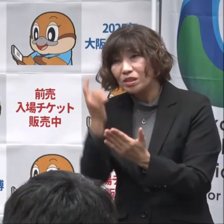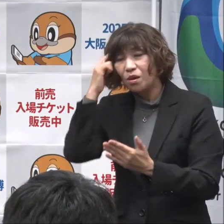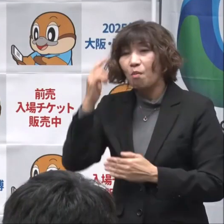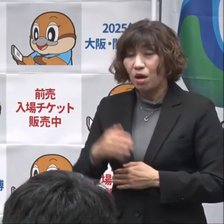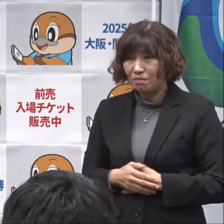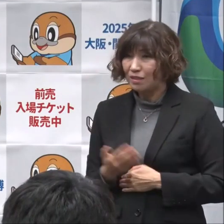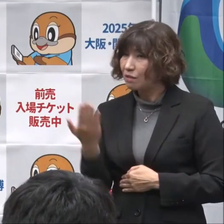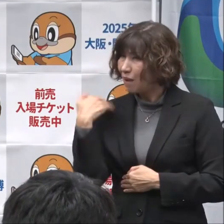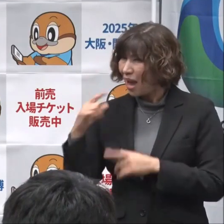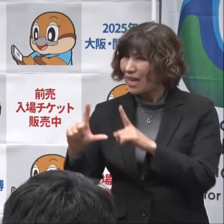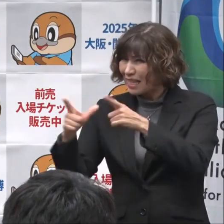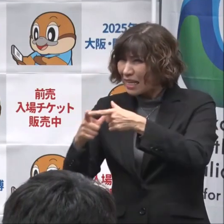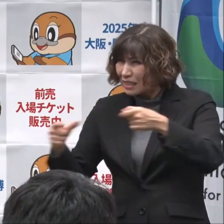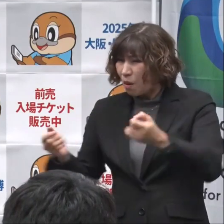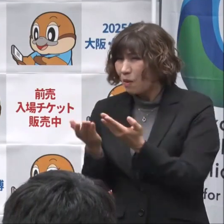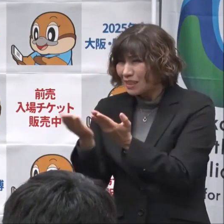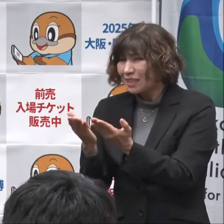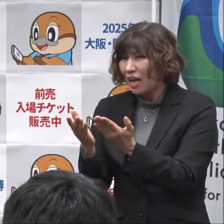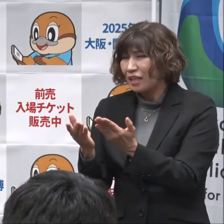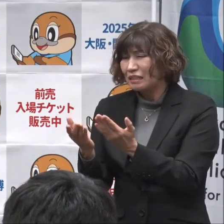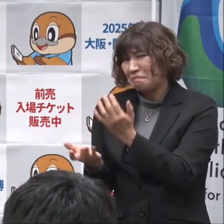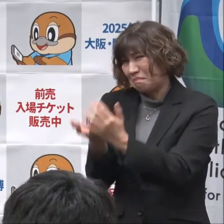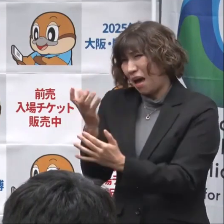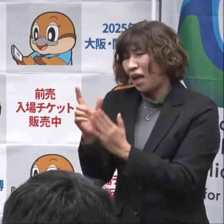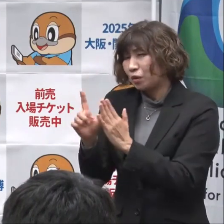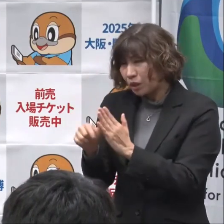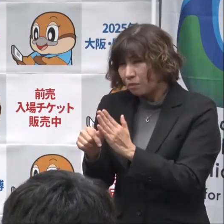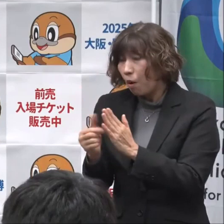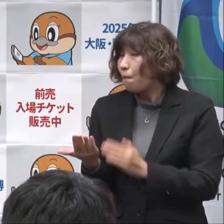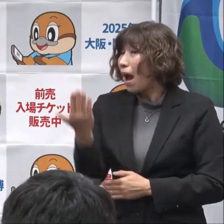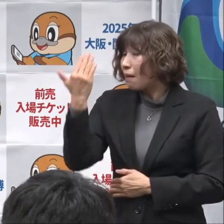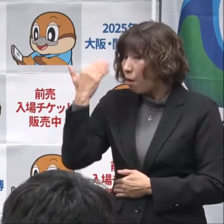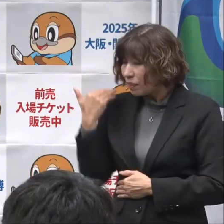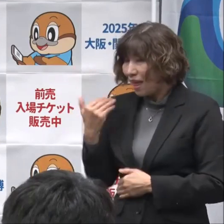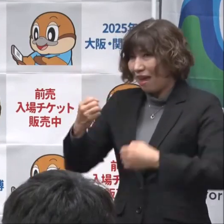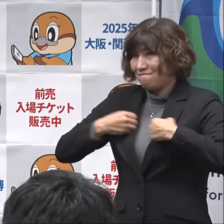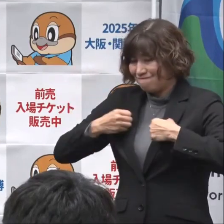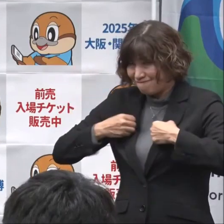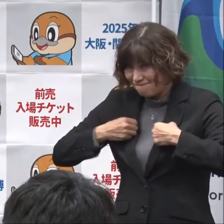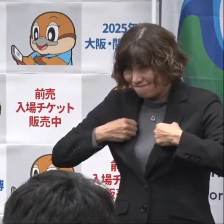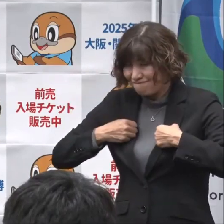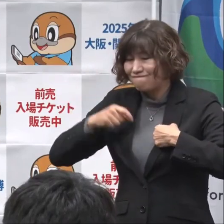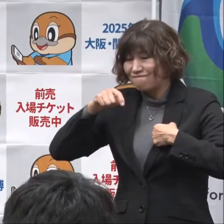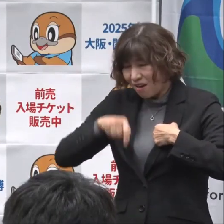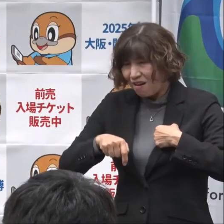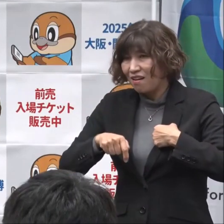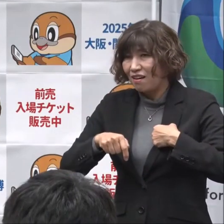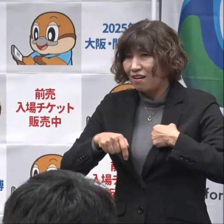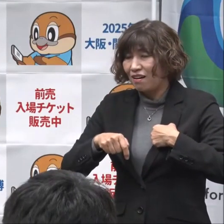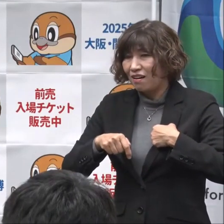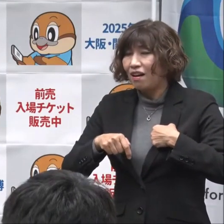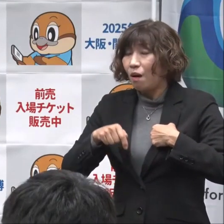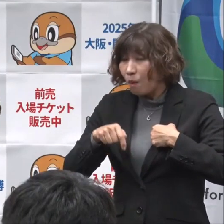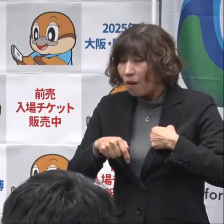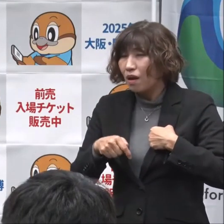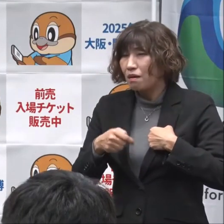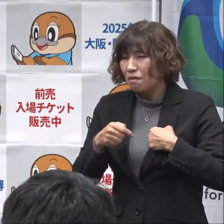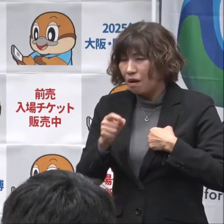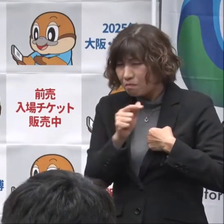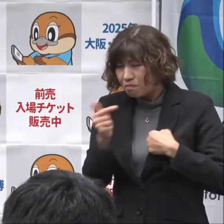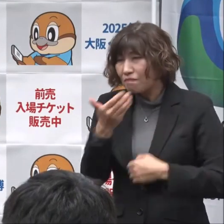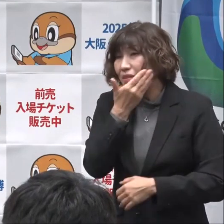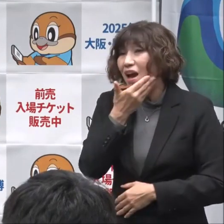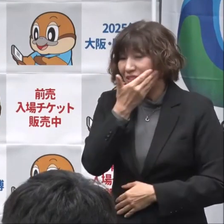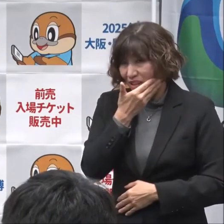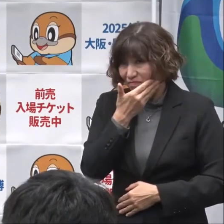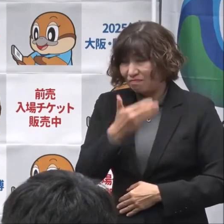そうですし、この事前のシミュレーション訓練というのは非常に重要だと思います。それをしっか